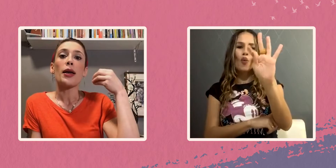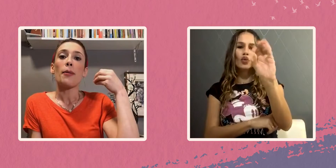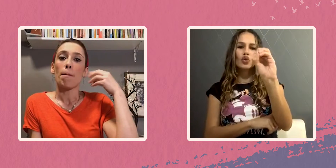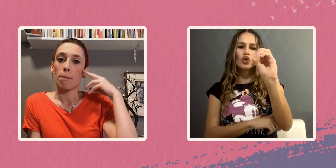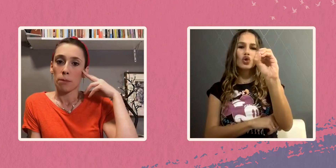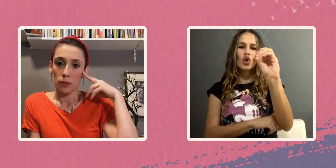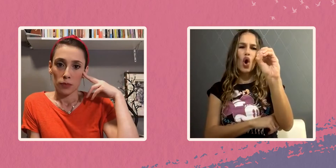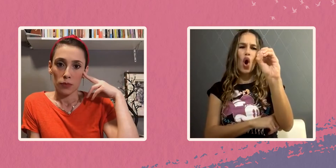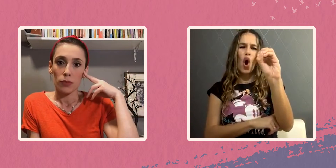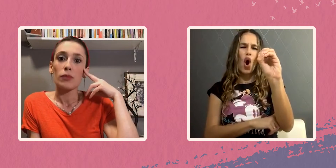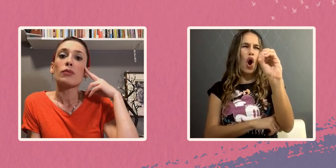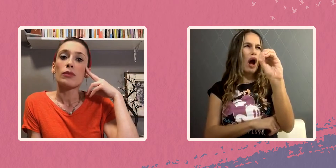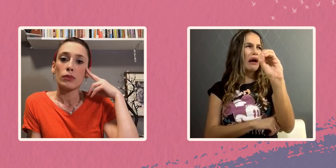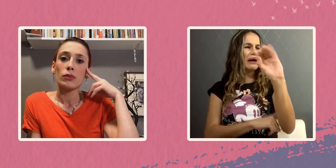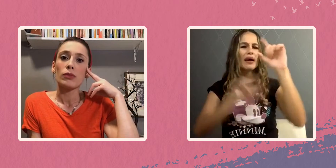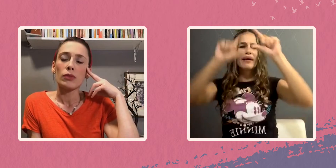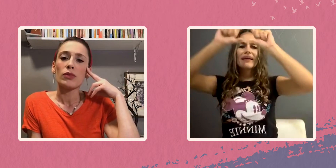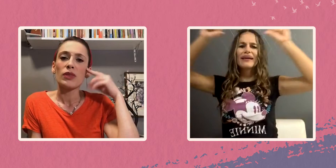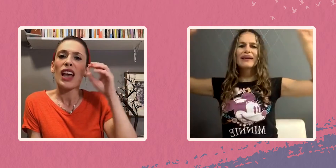postura.